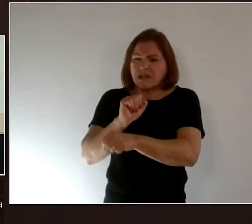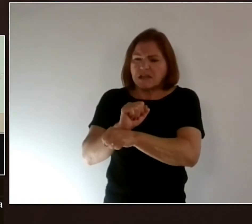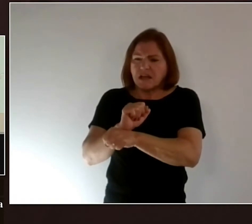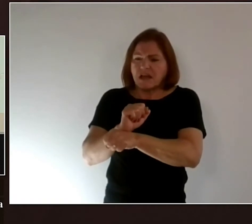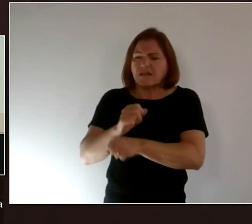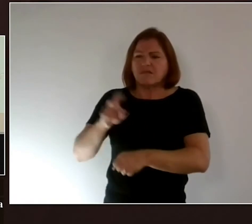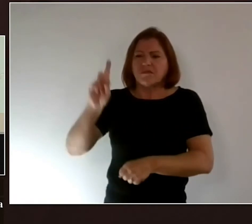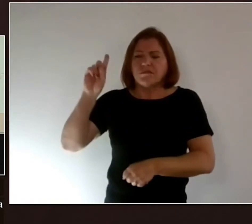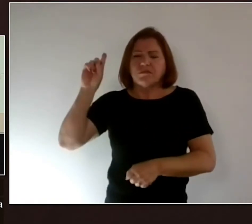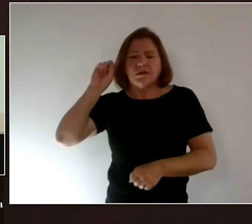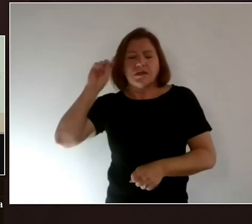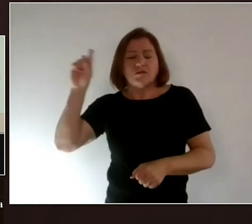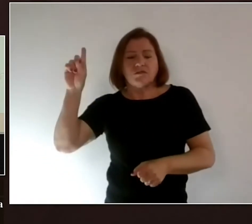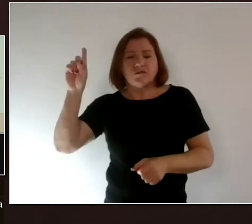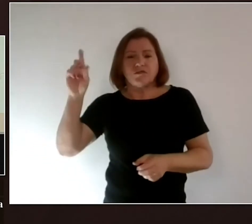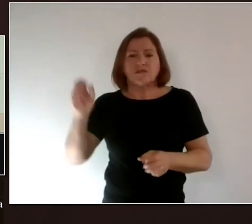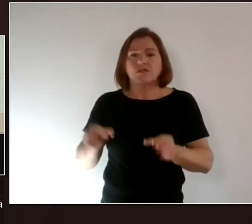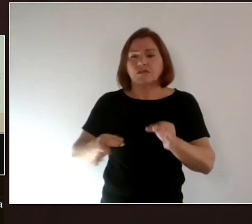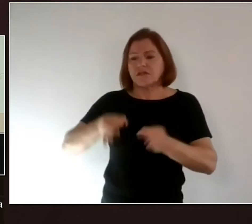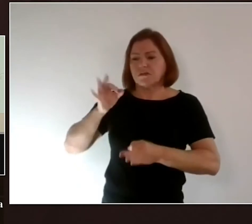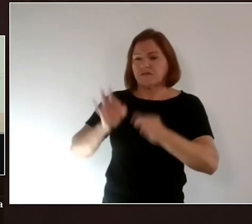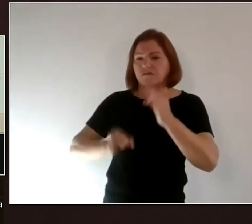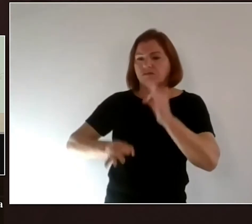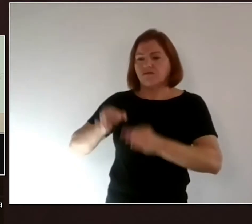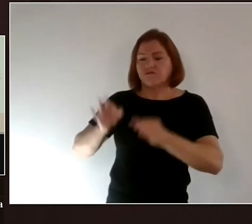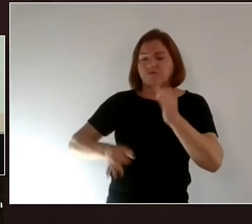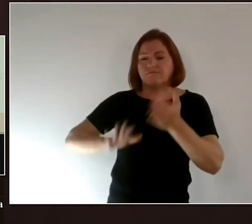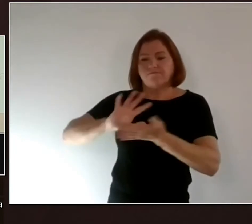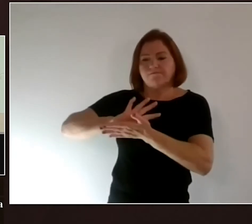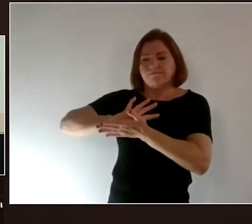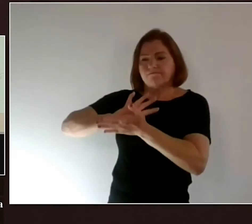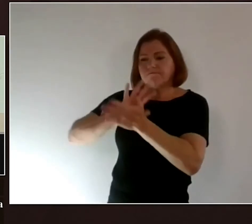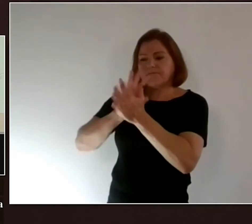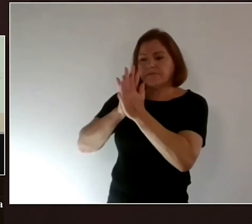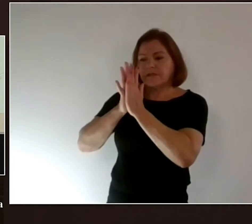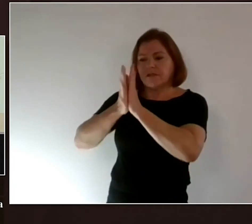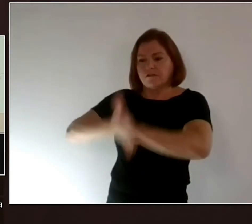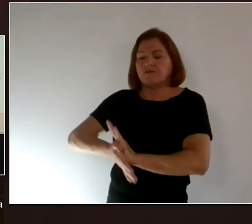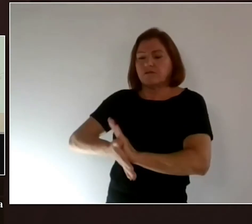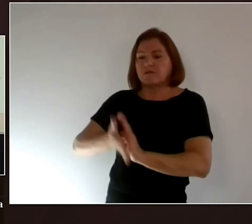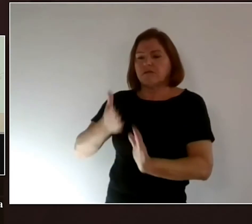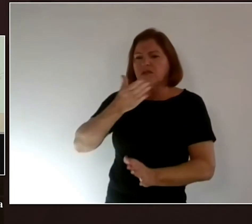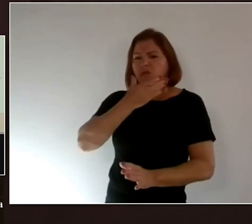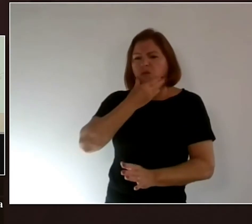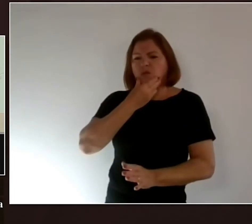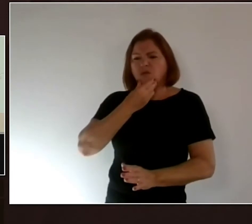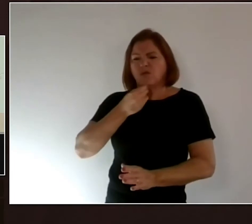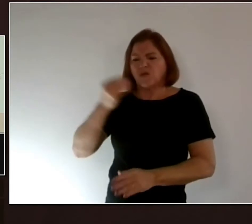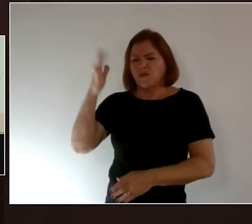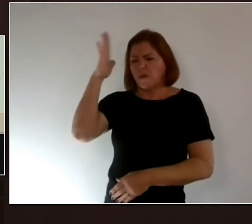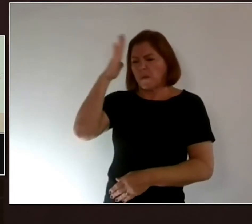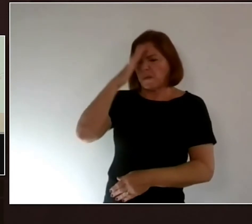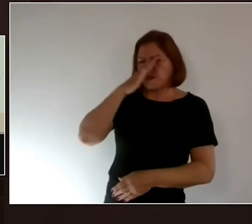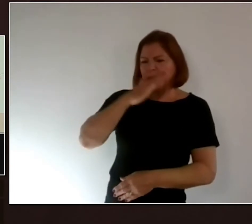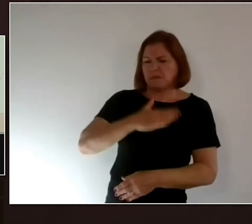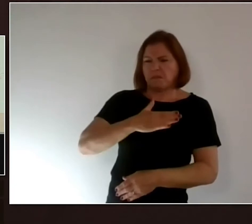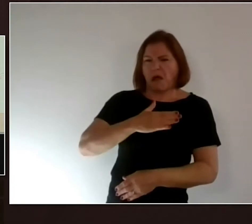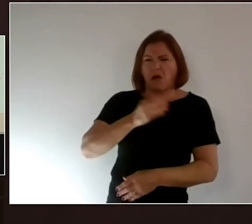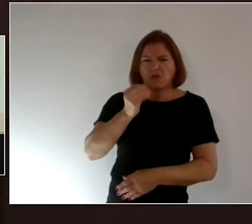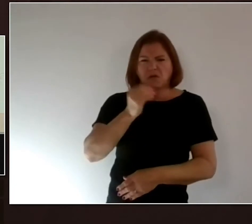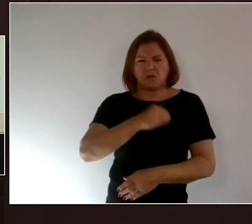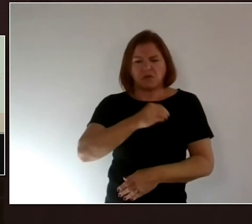destruição dos homens ímpios. Versículo 10. Virá, entretanto, como ladrão